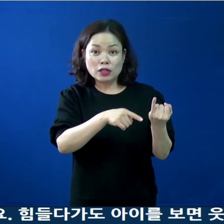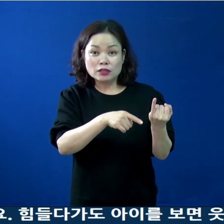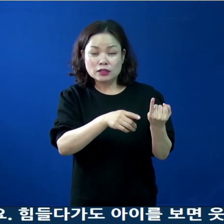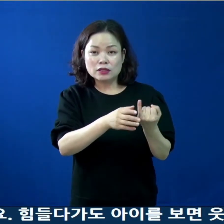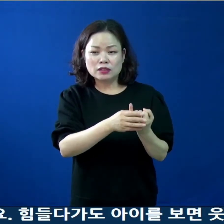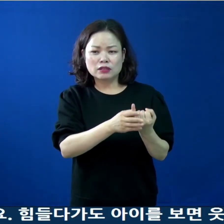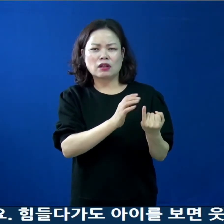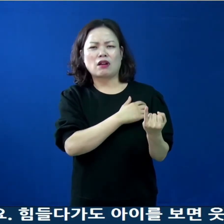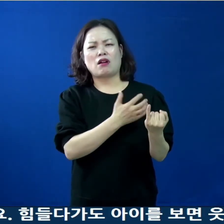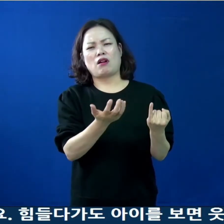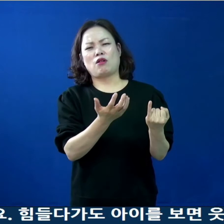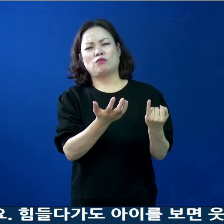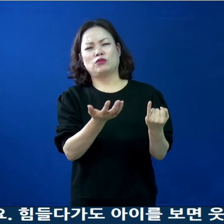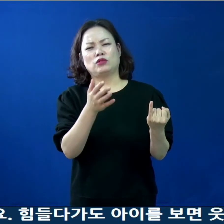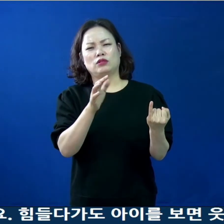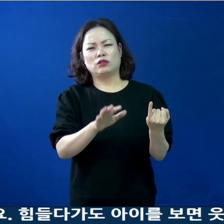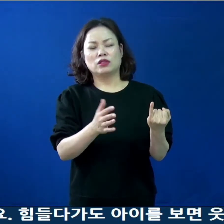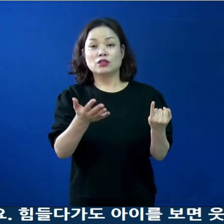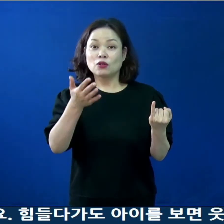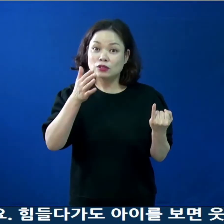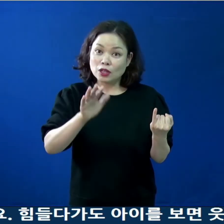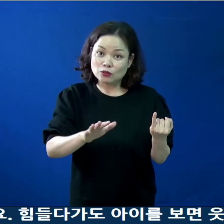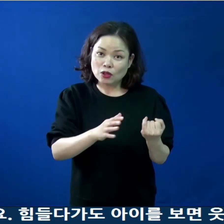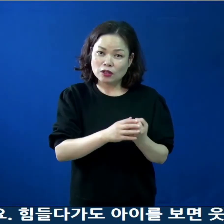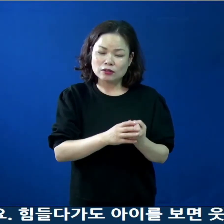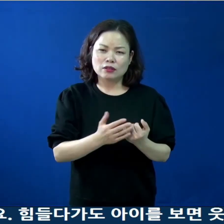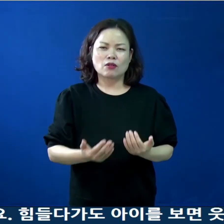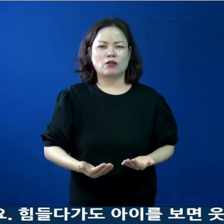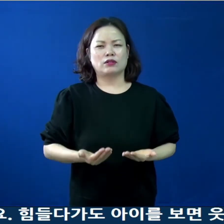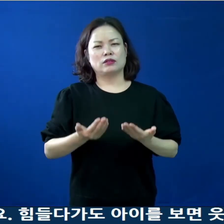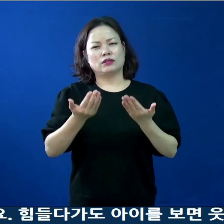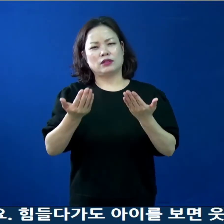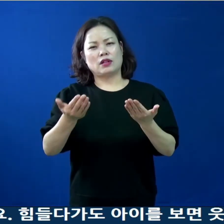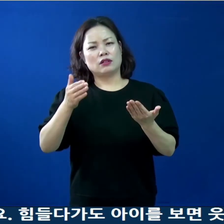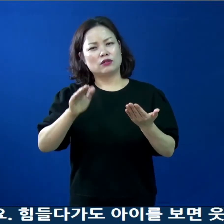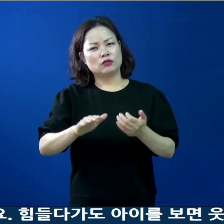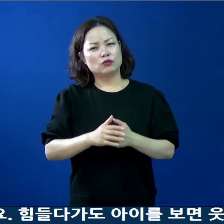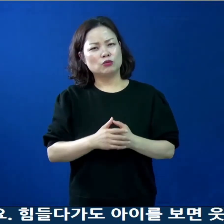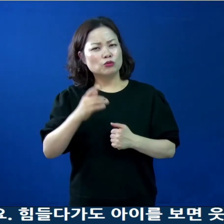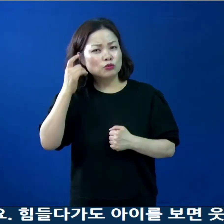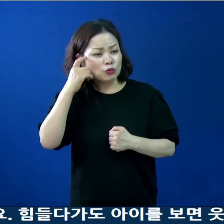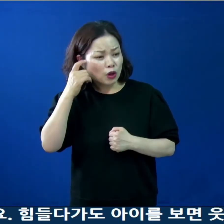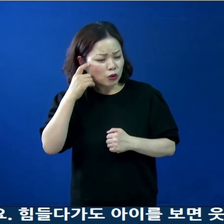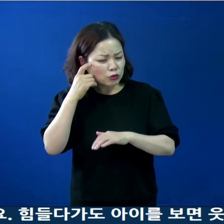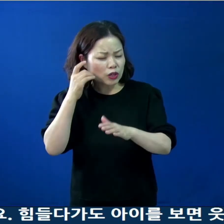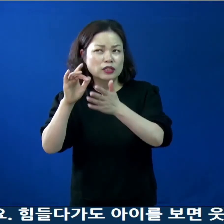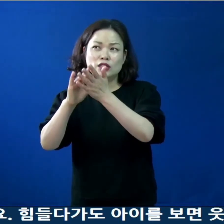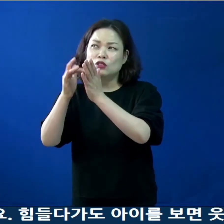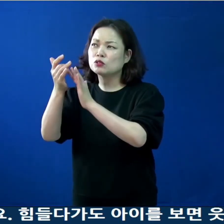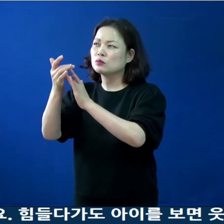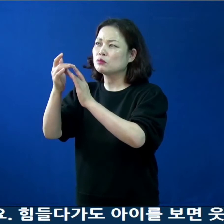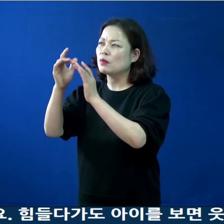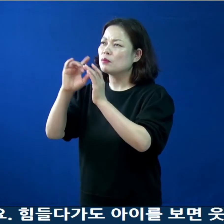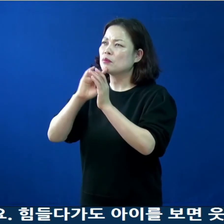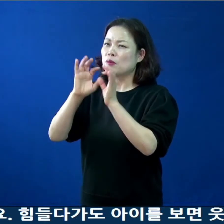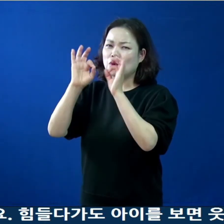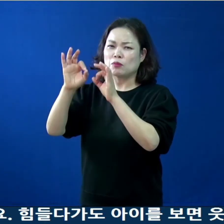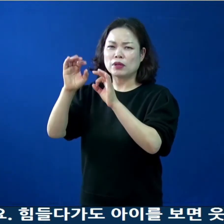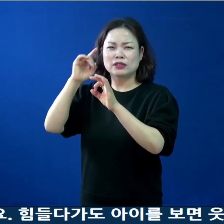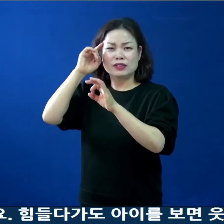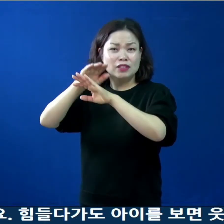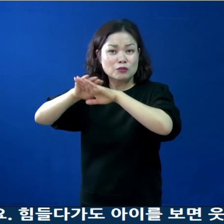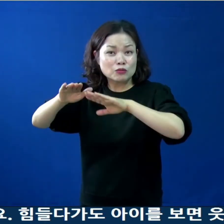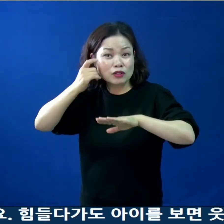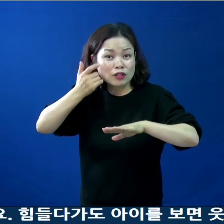이 아프신 분이었거든요. 근데도 그렇게 헌신하는데 왜 우리는 예수님만 보면 힘이 나고 스트레스가 풀리고 막